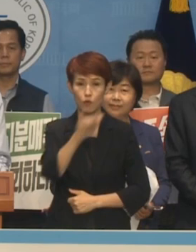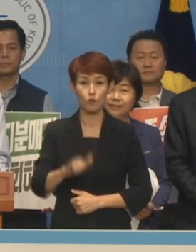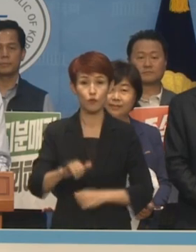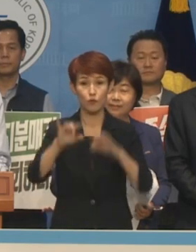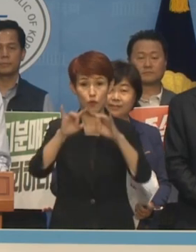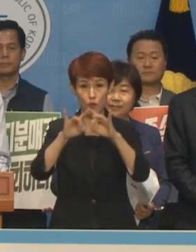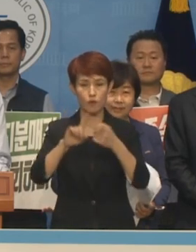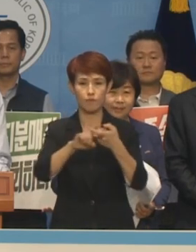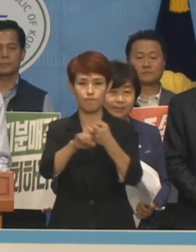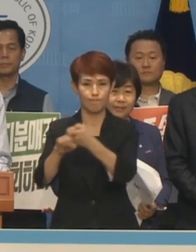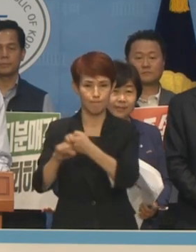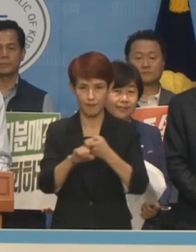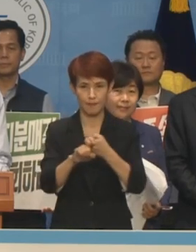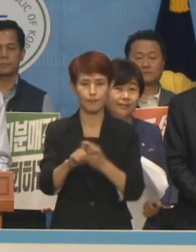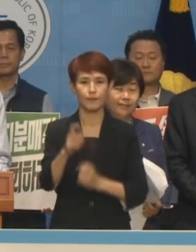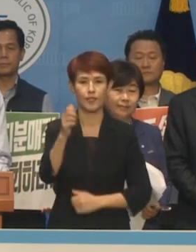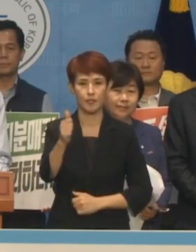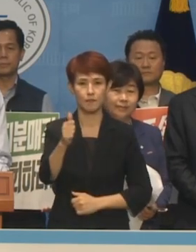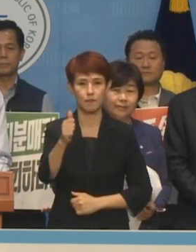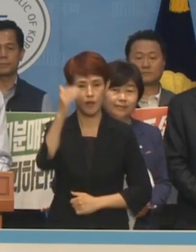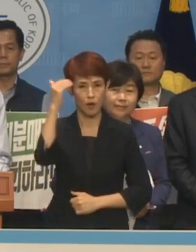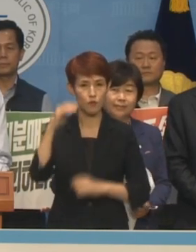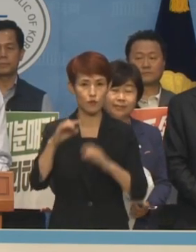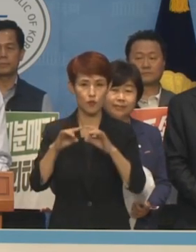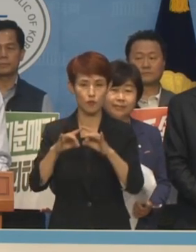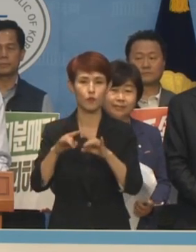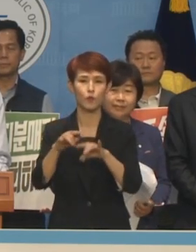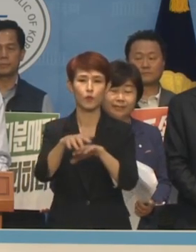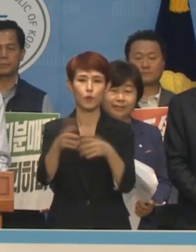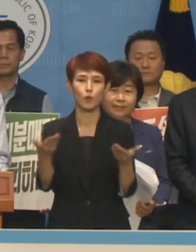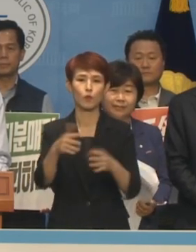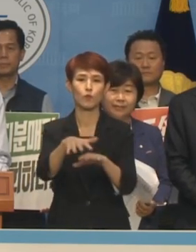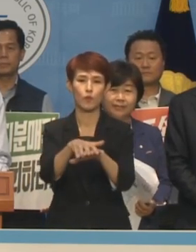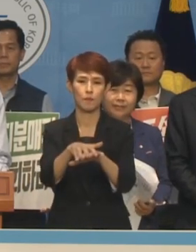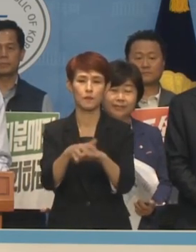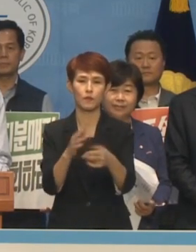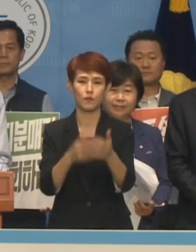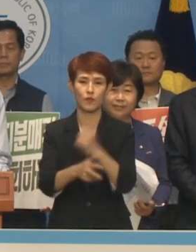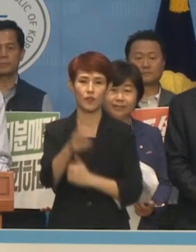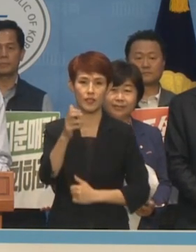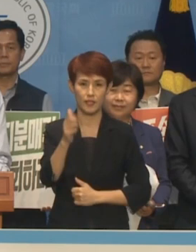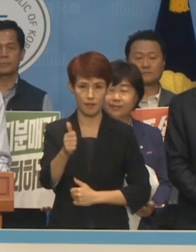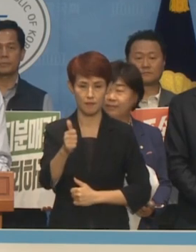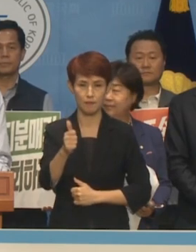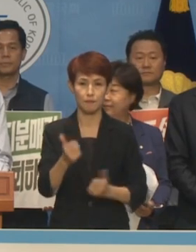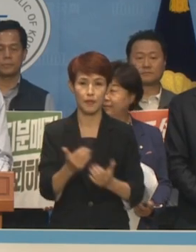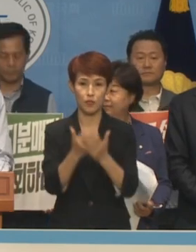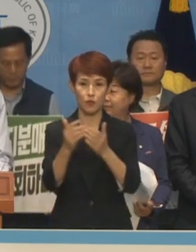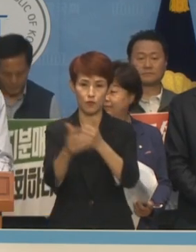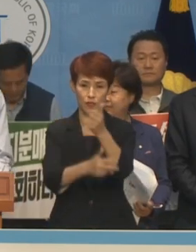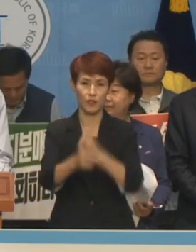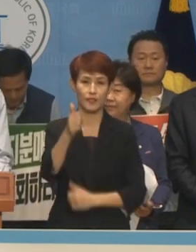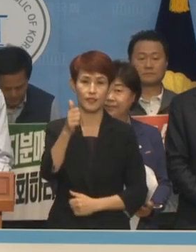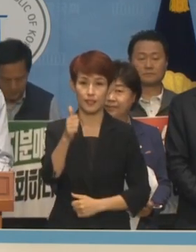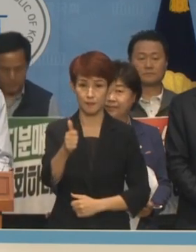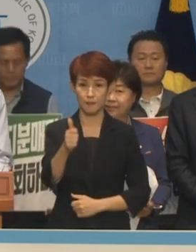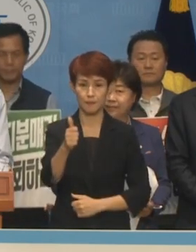전국전력산업노동조합연맹 최철호 위원장님, 한전 KDN 노동조합 박종섭 위원장님, 한국동서발전노동조합 김성관